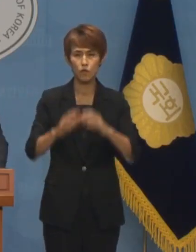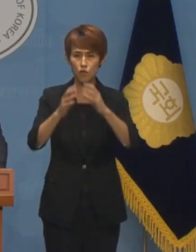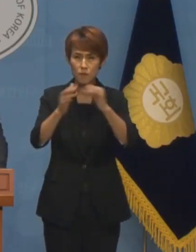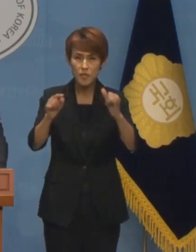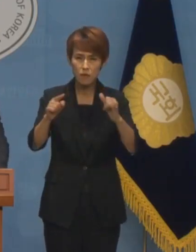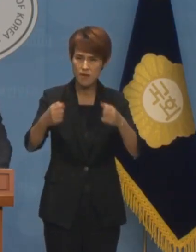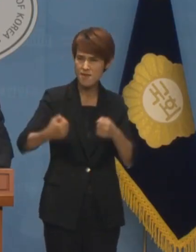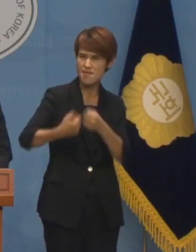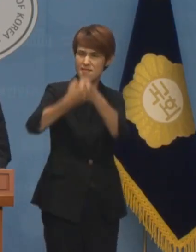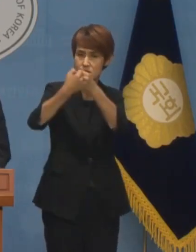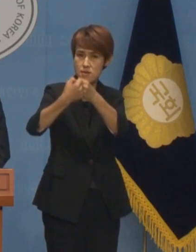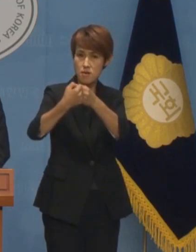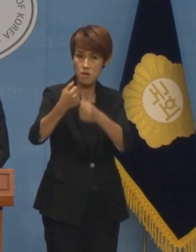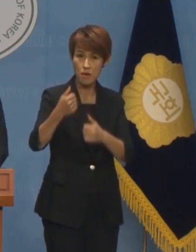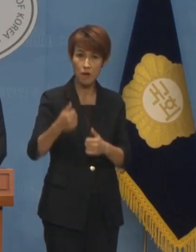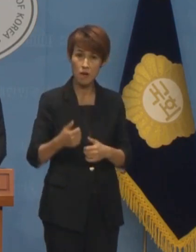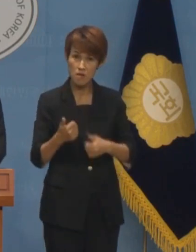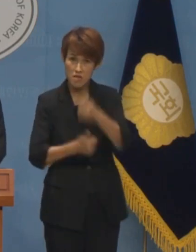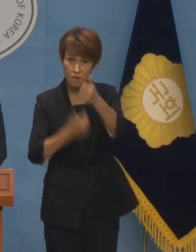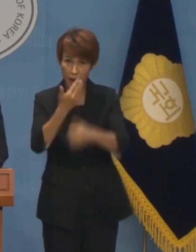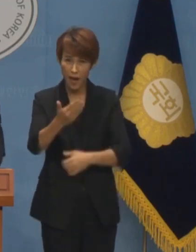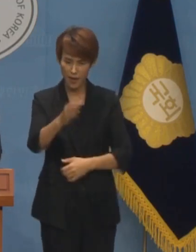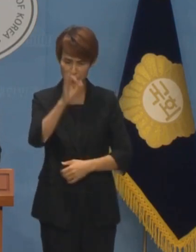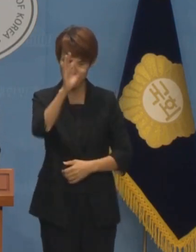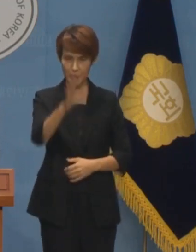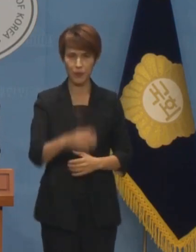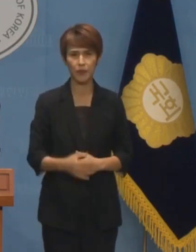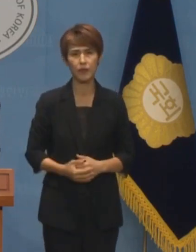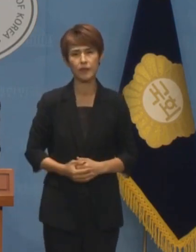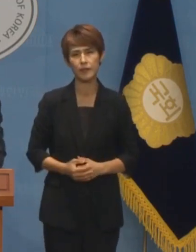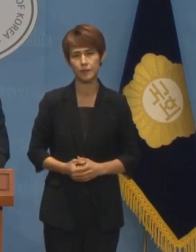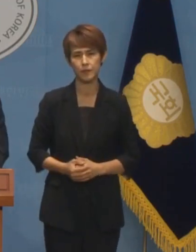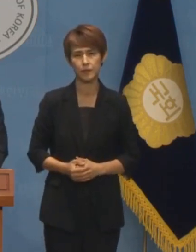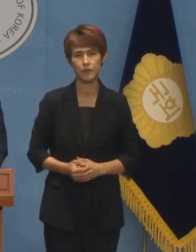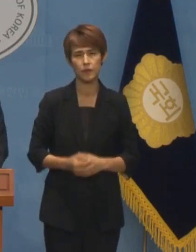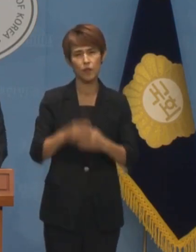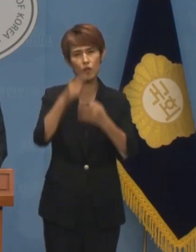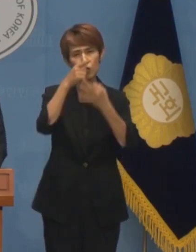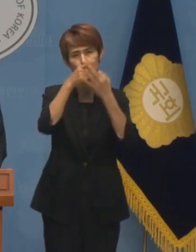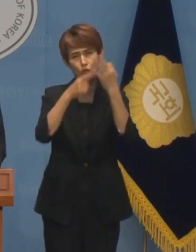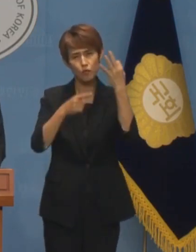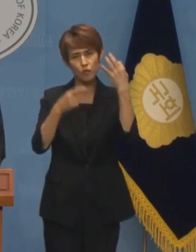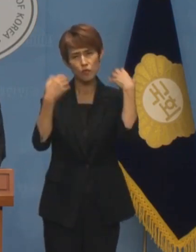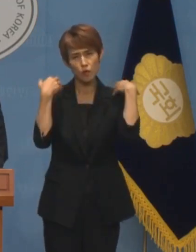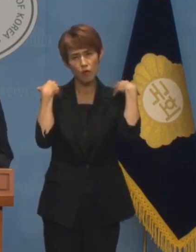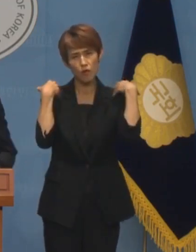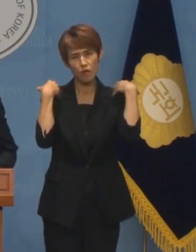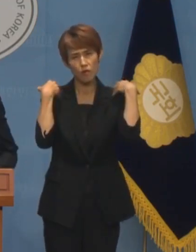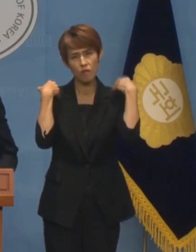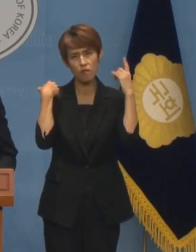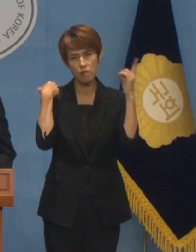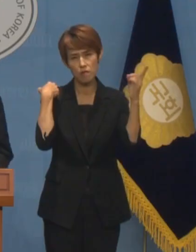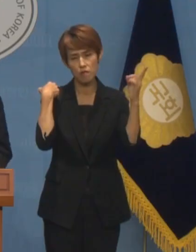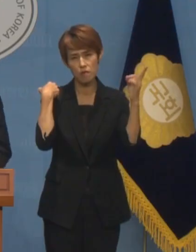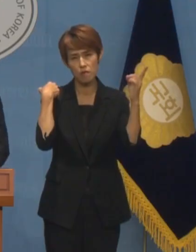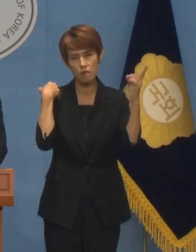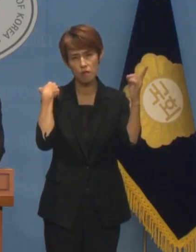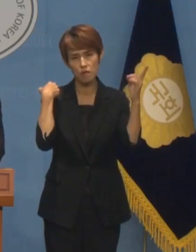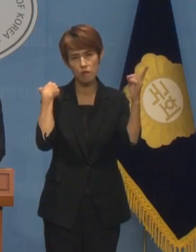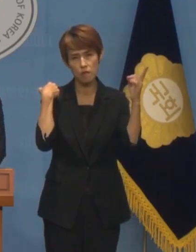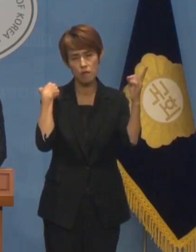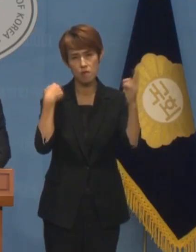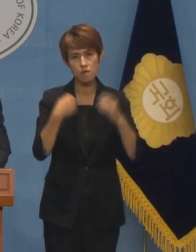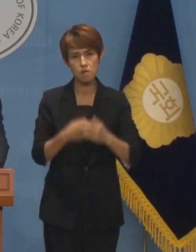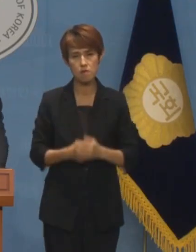국민과 싸워서 이긴 권력은 없습니다. 어떻게 보면 윤석열 정권 스스로가